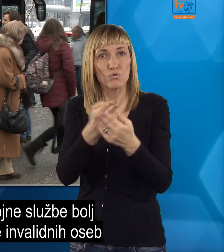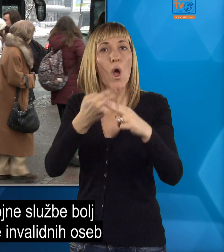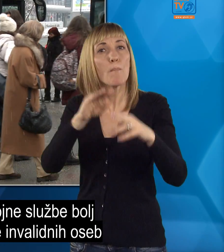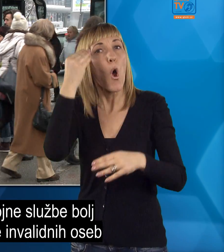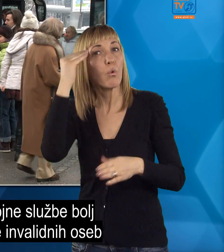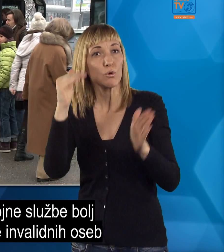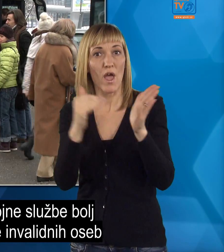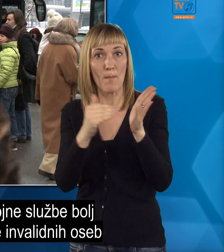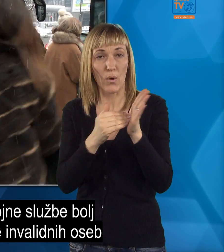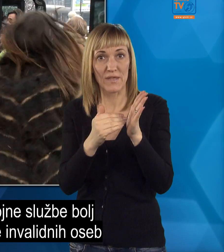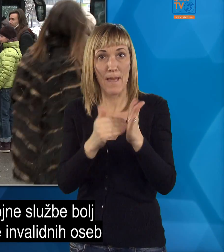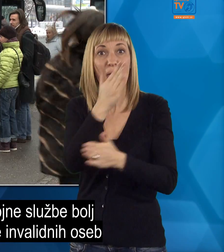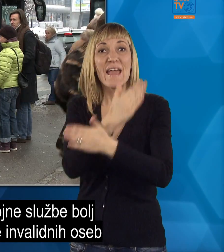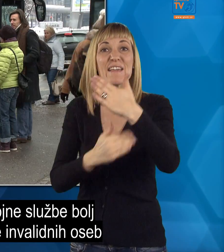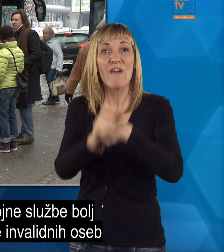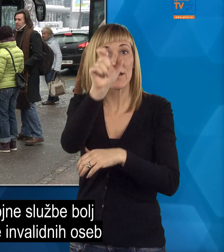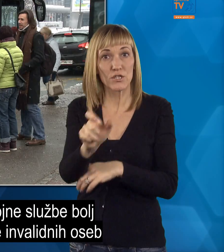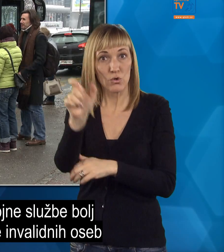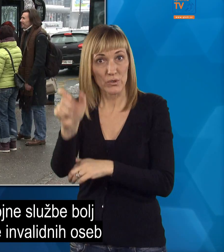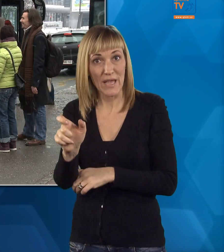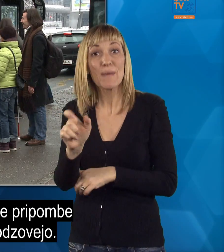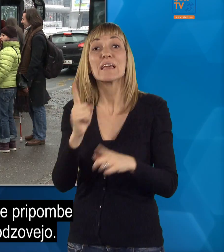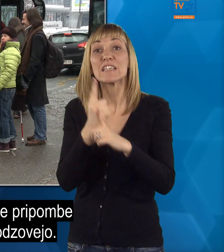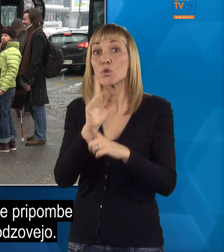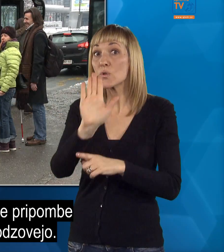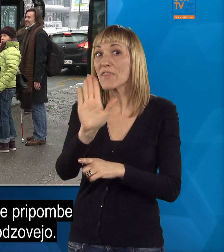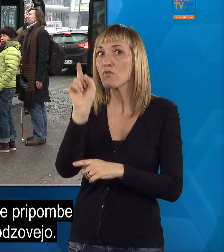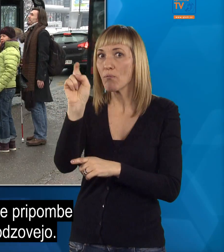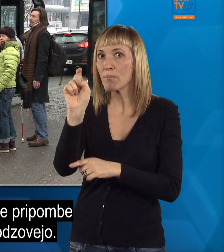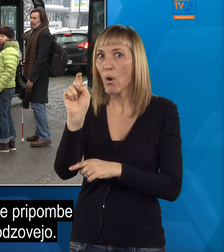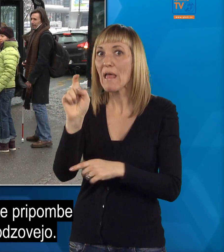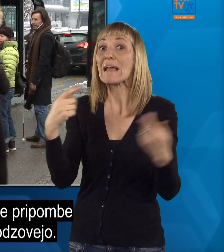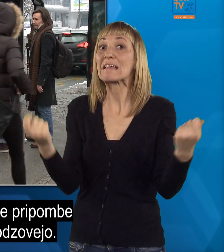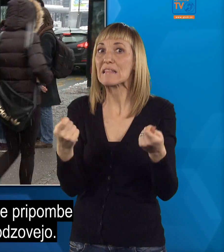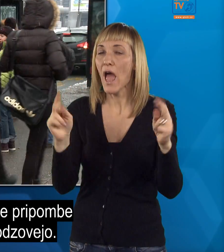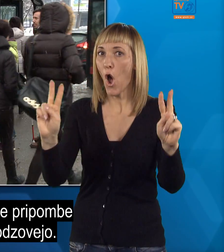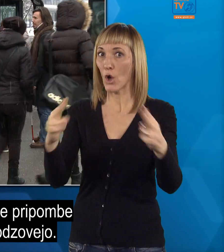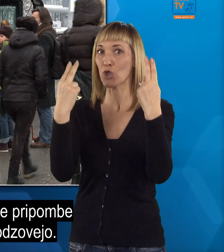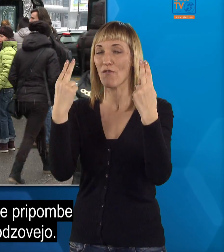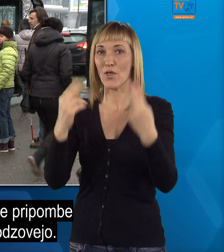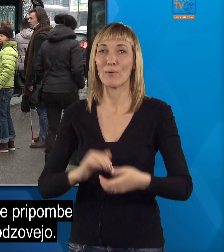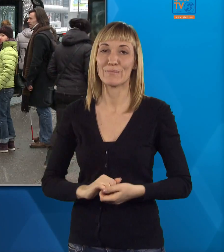bolj upoštevajo potrebe invalidnih oseb in se na njihove pripombe tudi hitreje odzovejo.